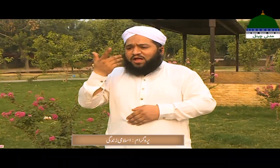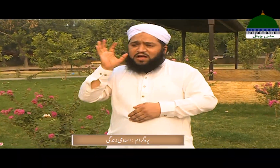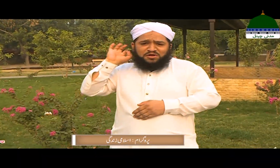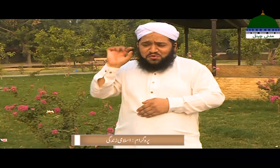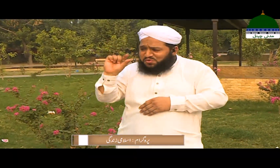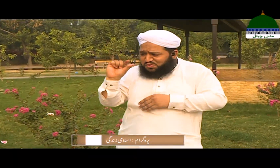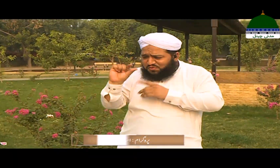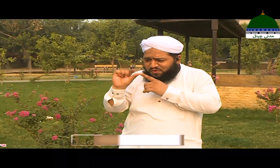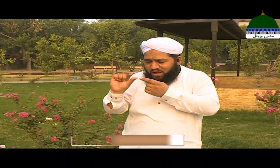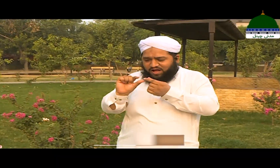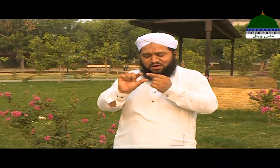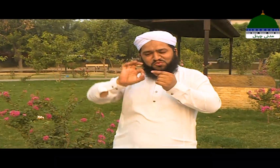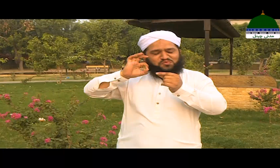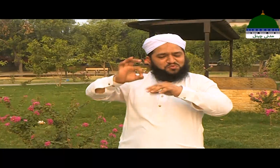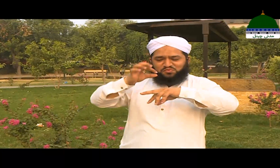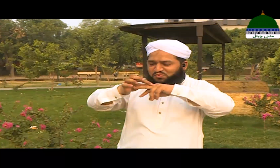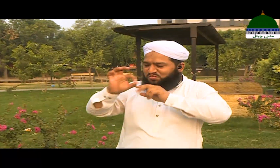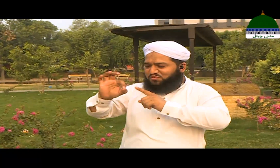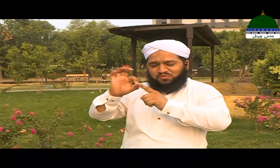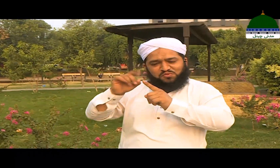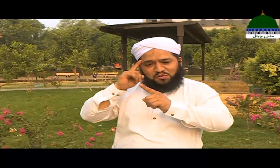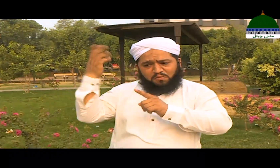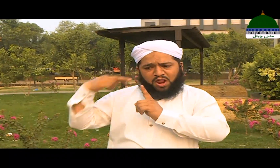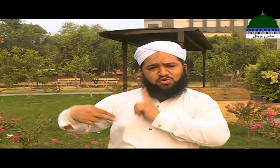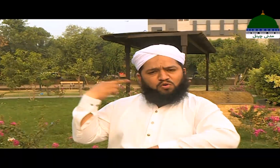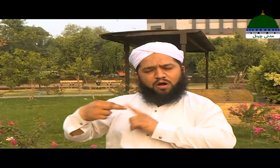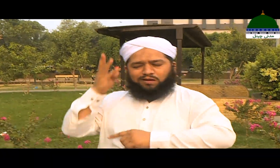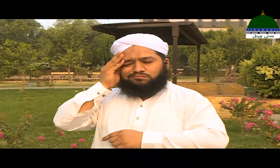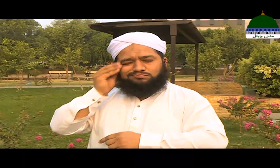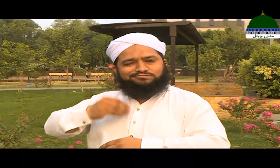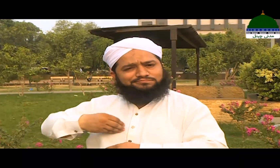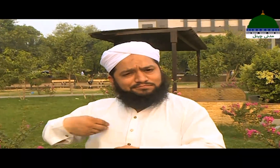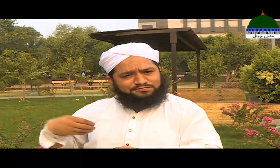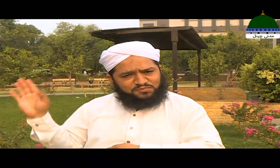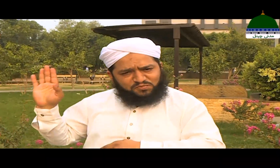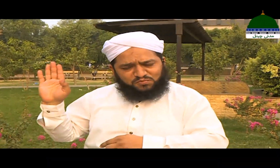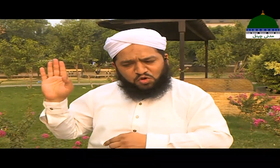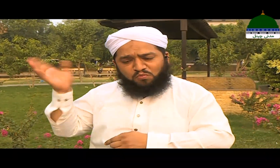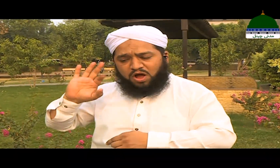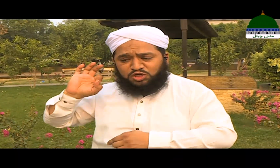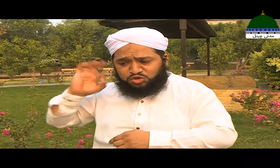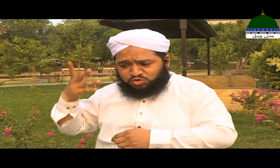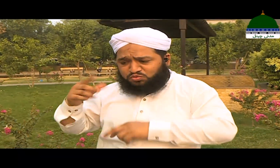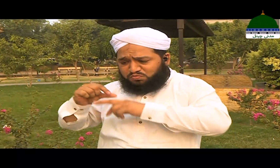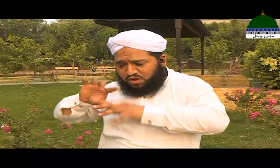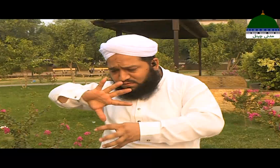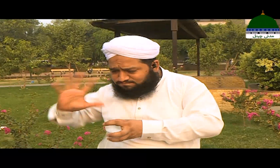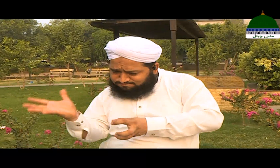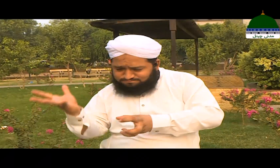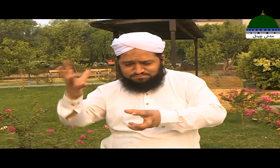کر بہت خوش رہنے لگا اور سانپ کی سابقہ دھوکہ بازی کو بھول گیا۔ پھر اس نے سارا سونا اور موتی برتن میں